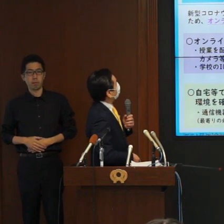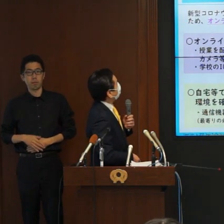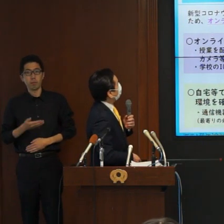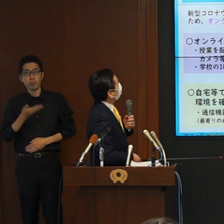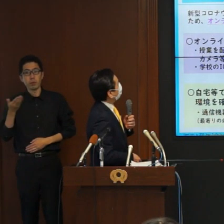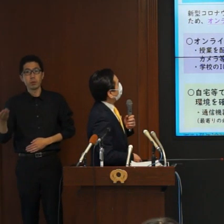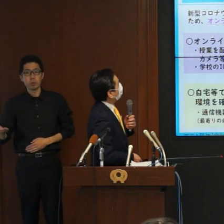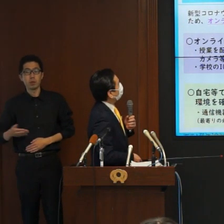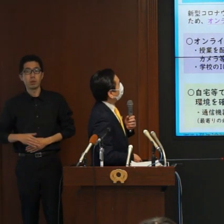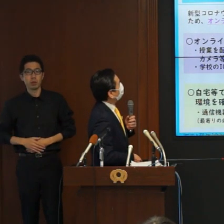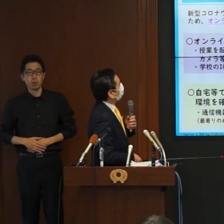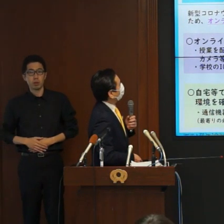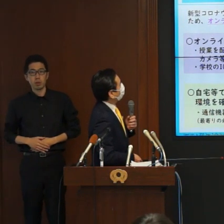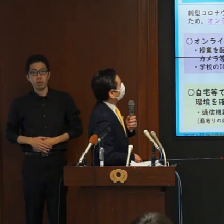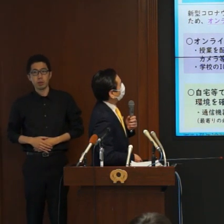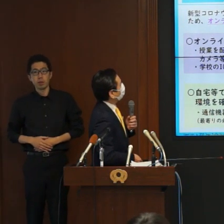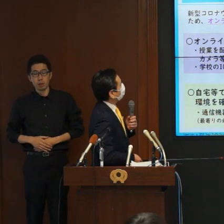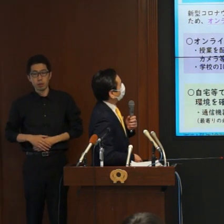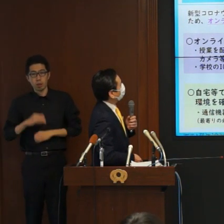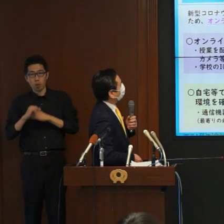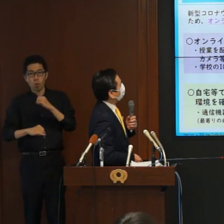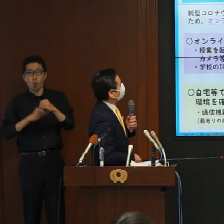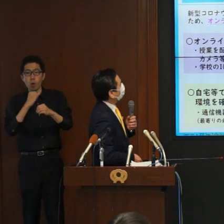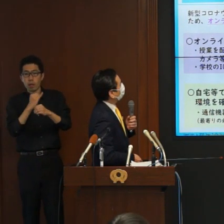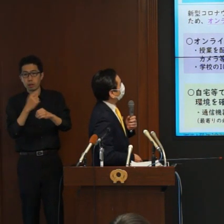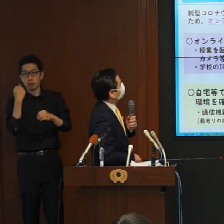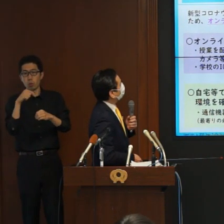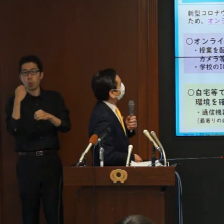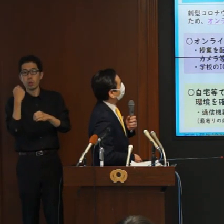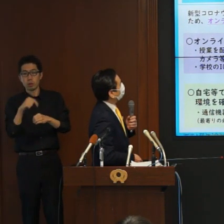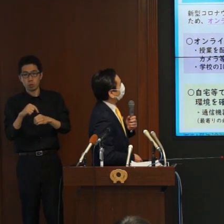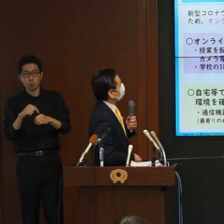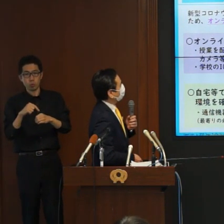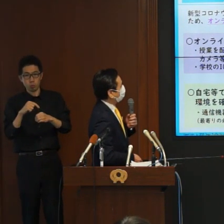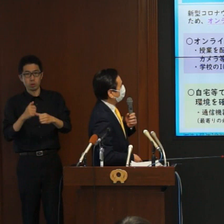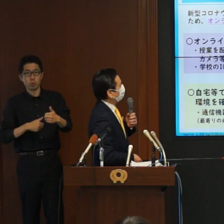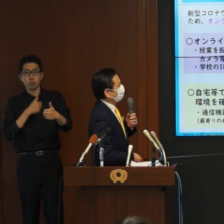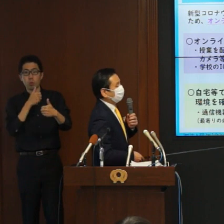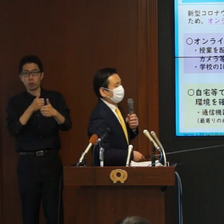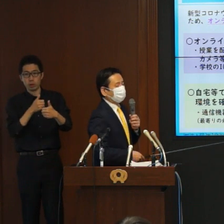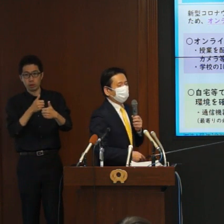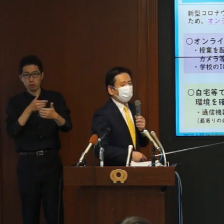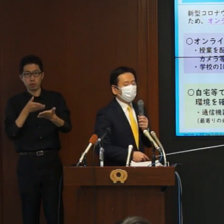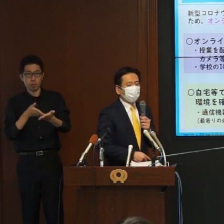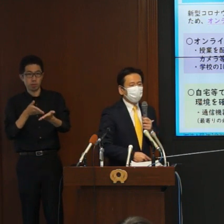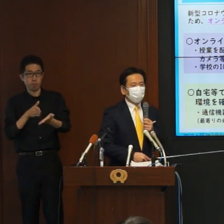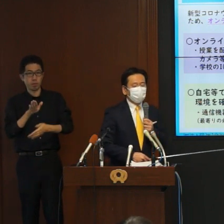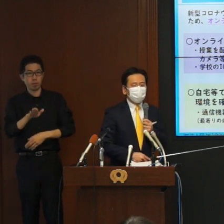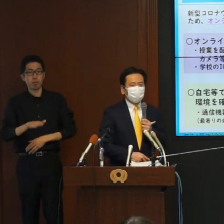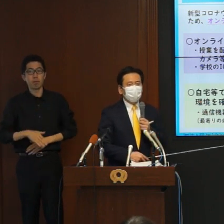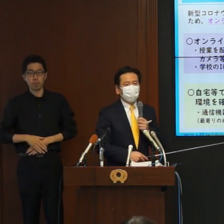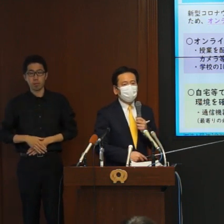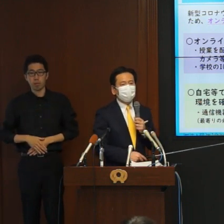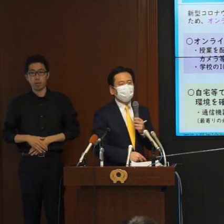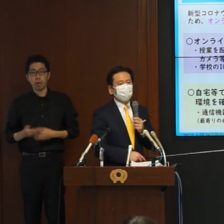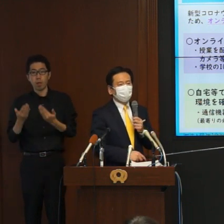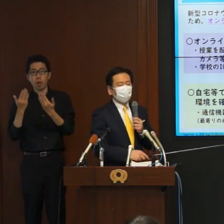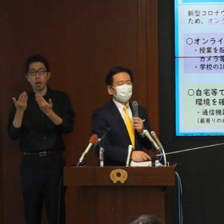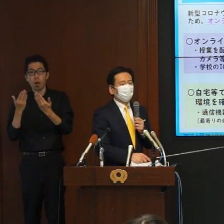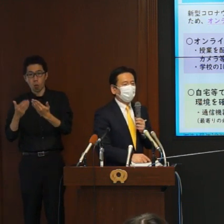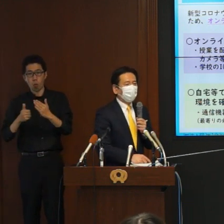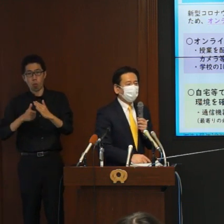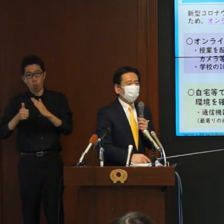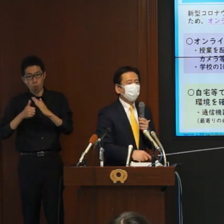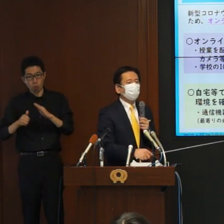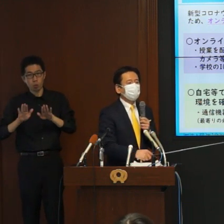続きまして、オンライン教育への挑戦ということでありまして、今日から学校始まっておりますけれ